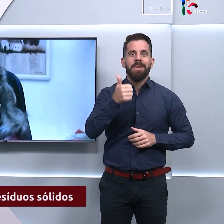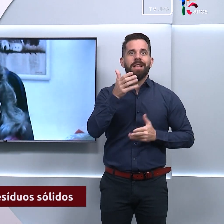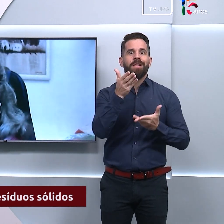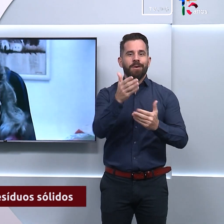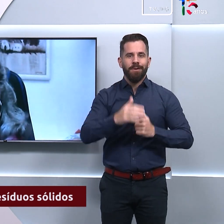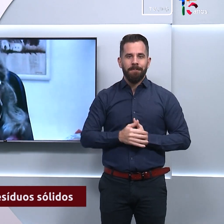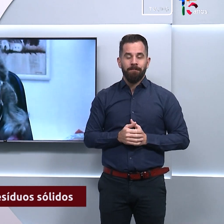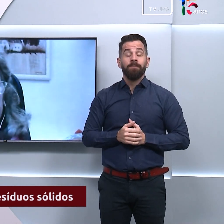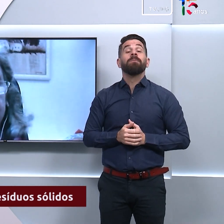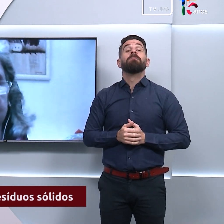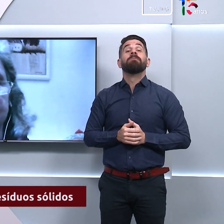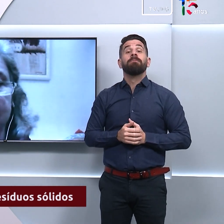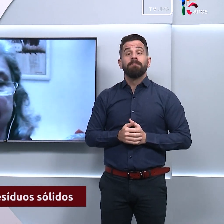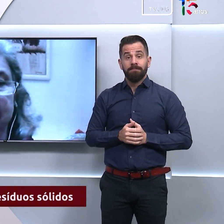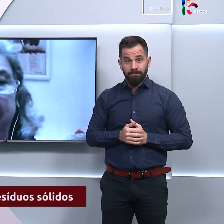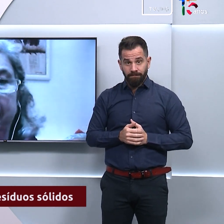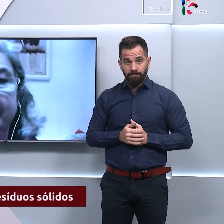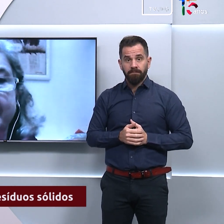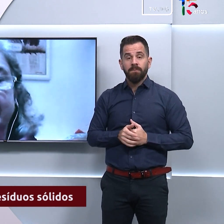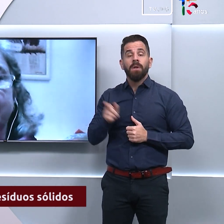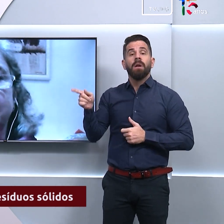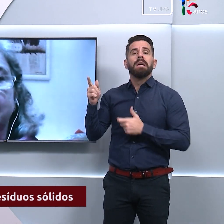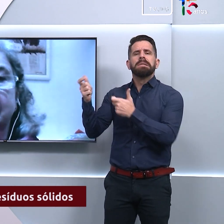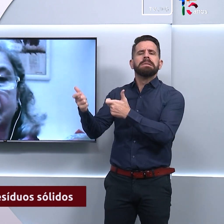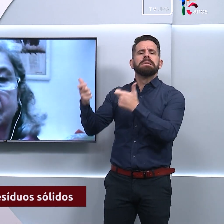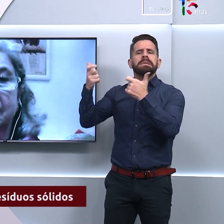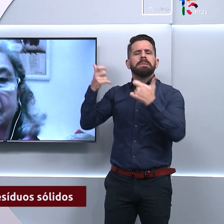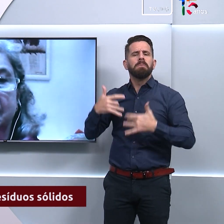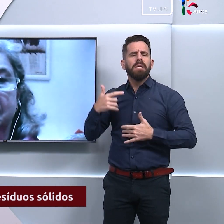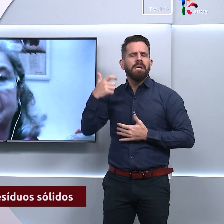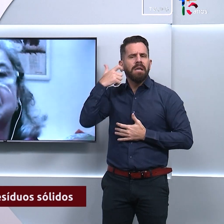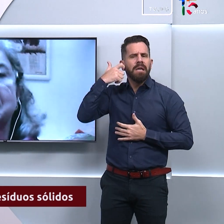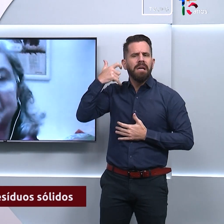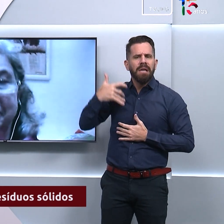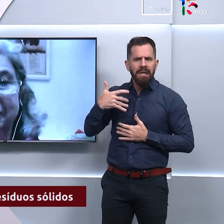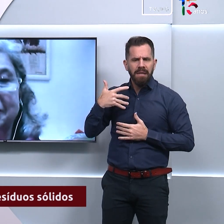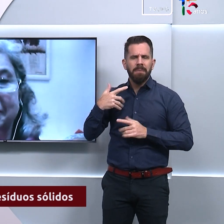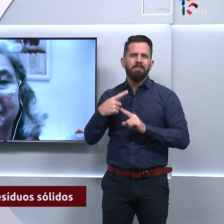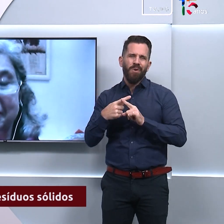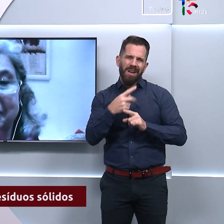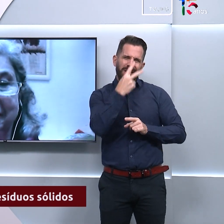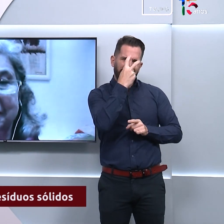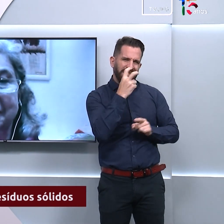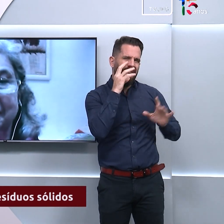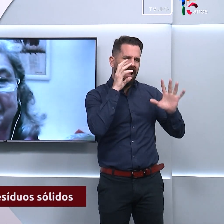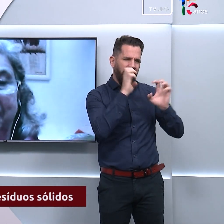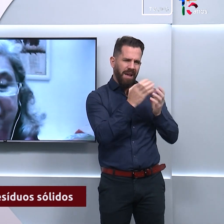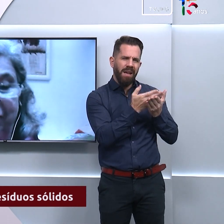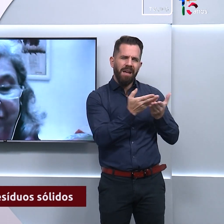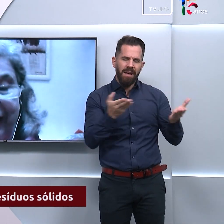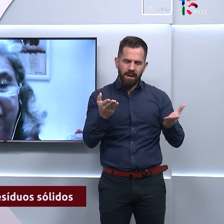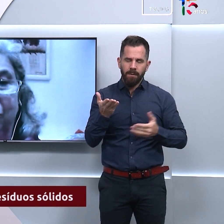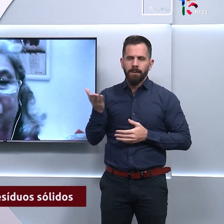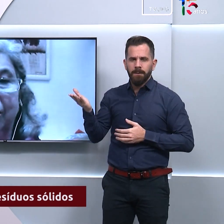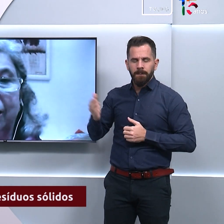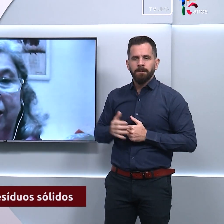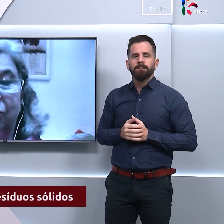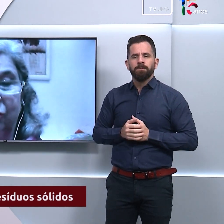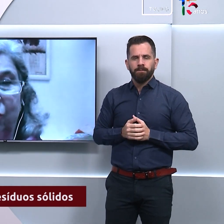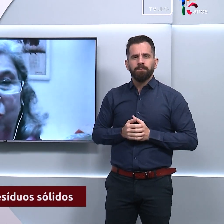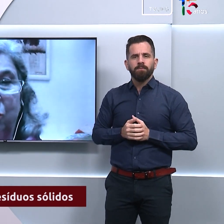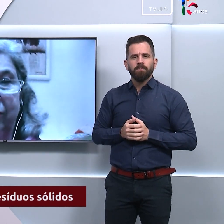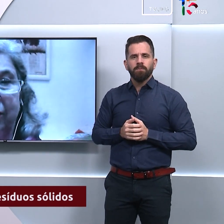Rosana, conta pra gente um pouco da sua descrição física para o nosso público cego e de baixa visão, por favor. Perfeito.